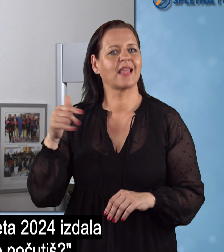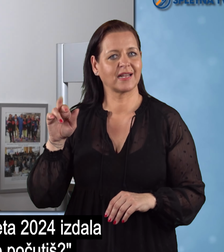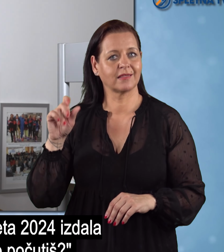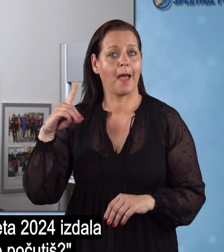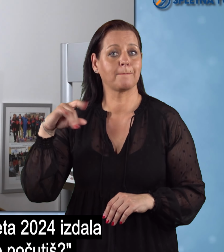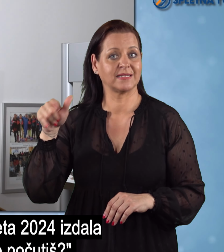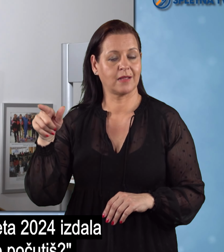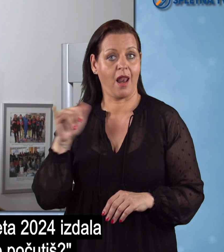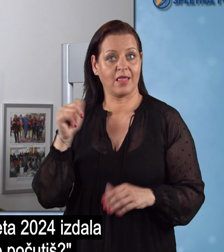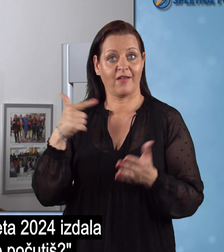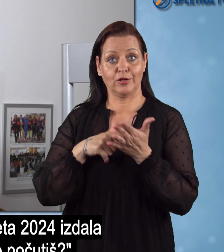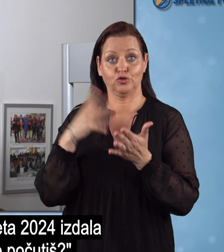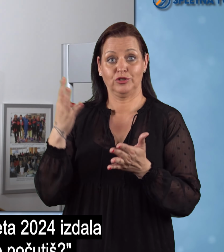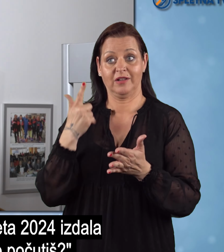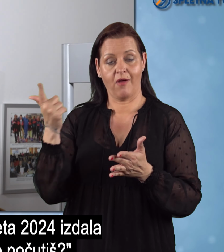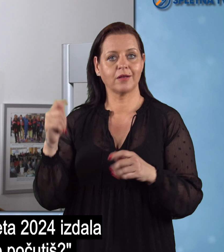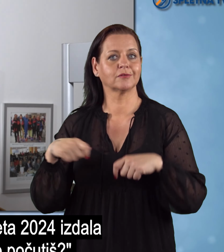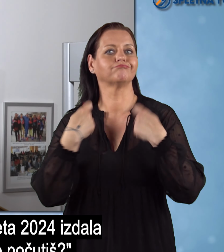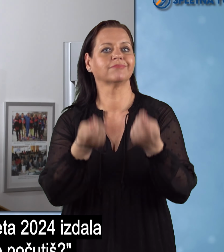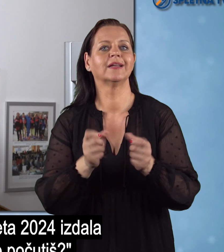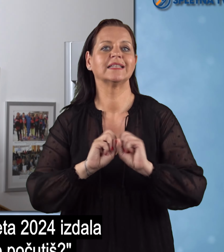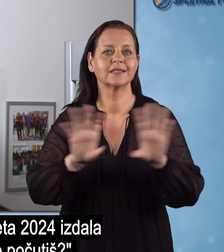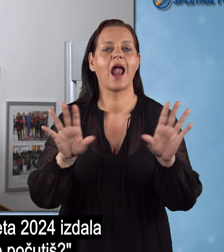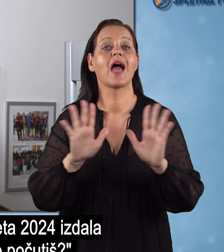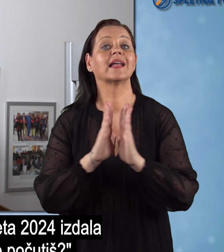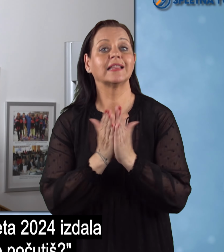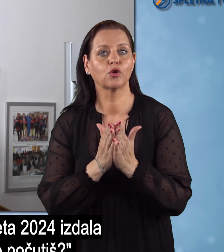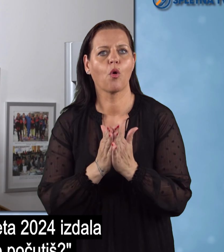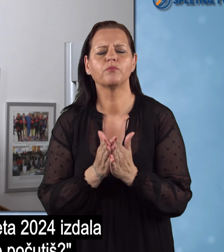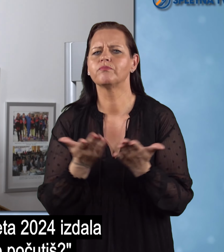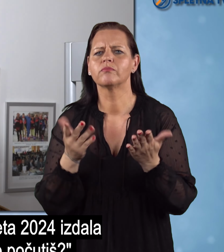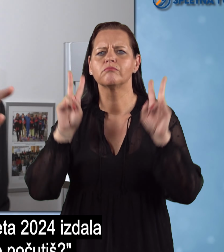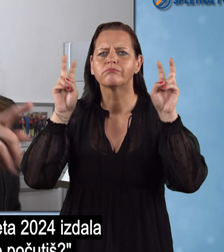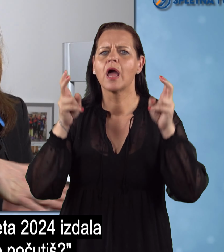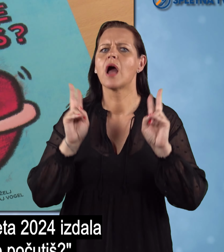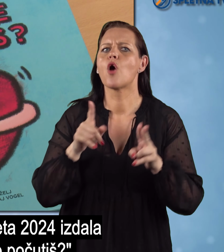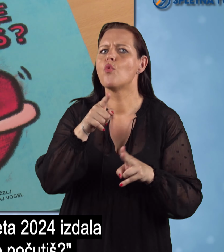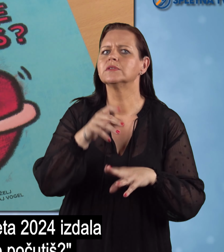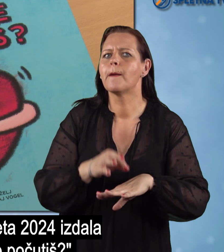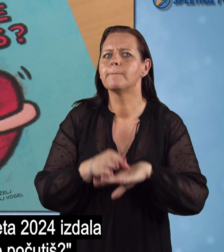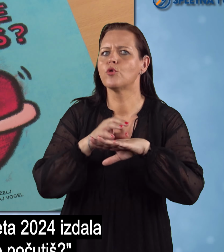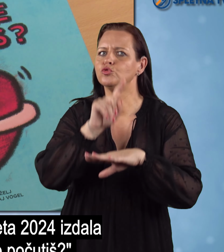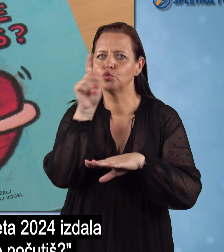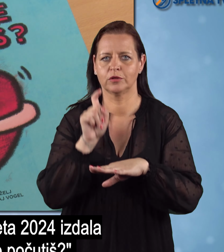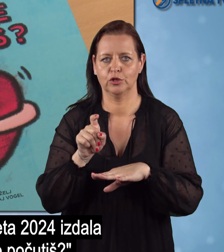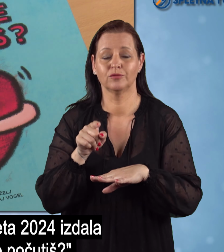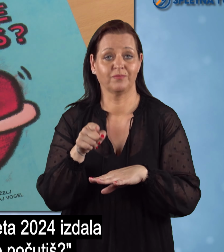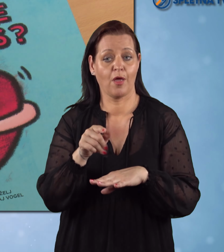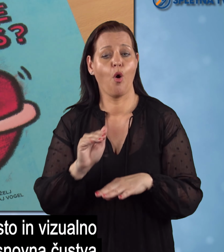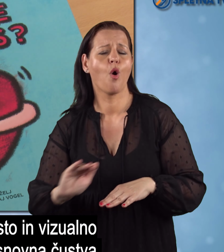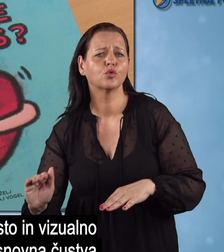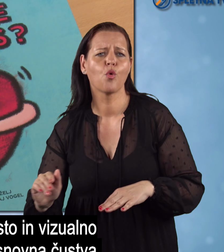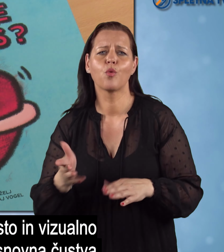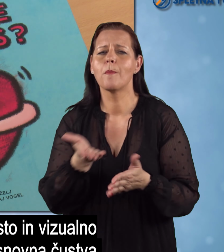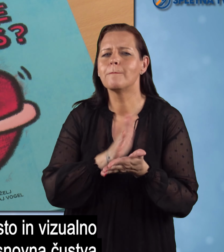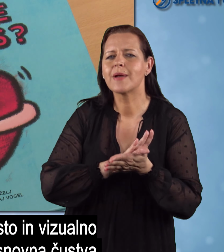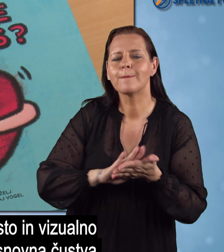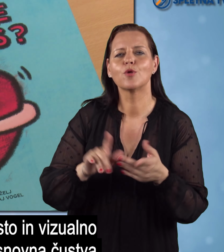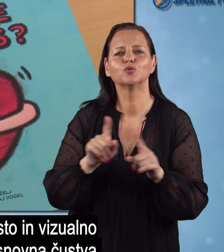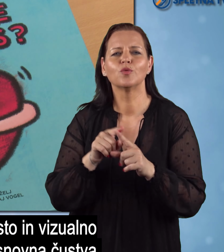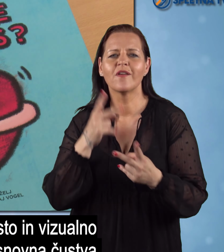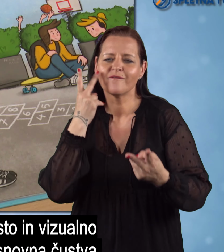Katarina Picelj je leta 2024 izdala knjigo Kako se počutiš, ki otrokom